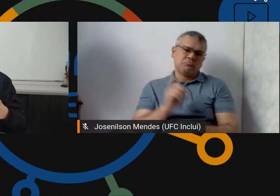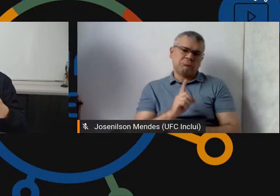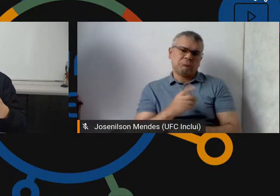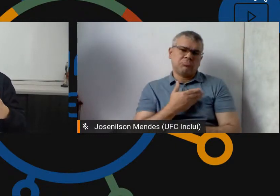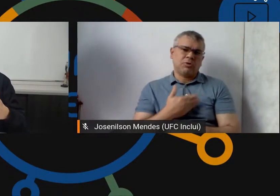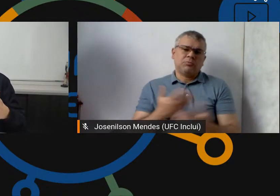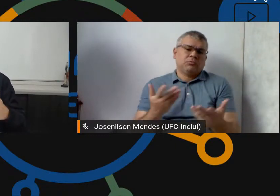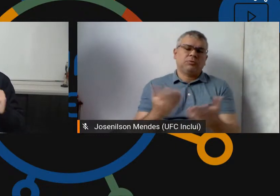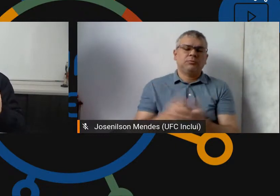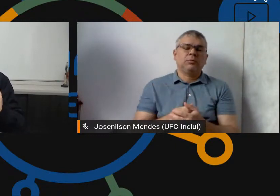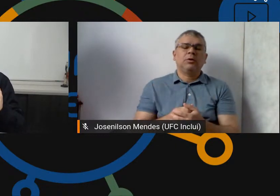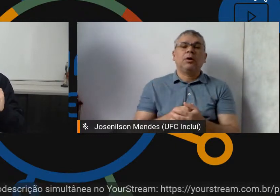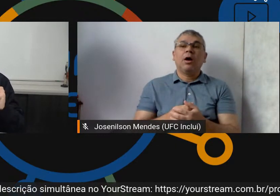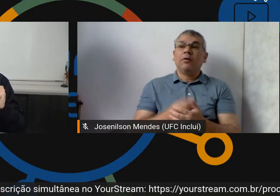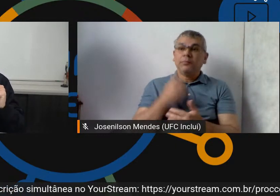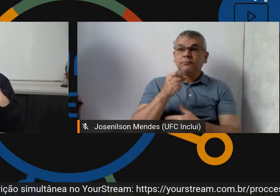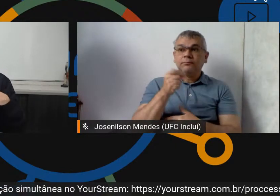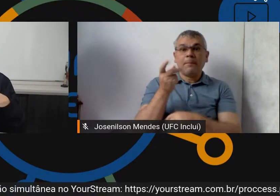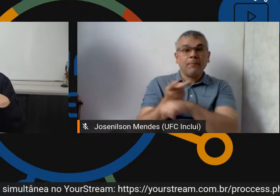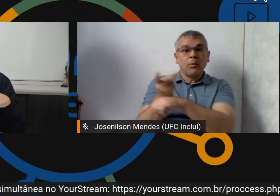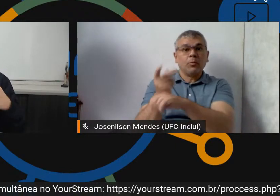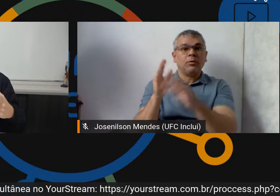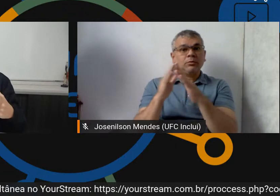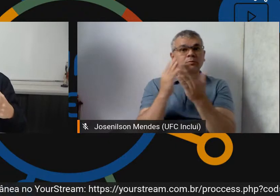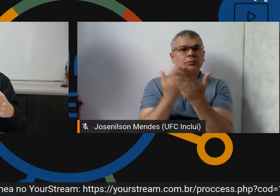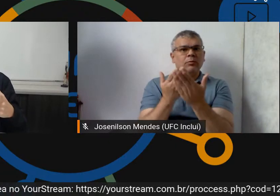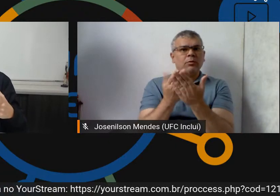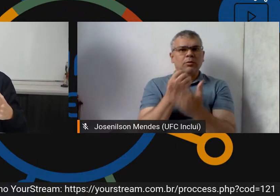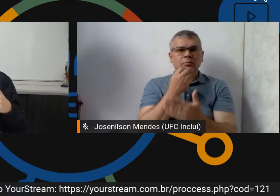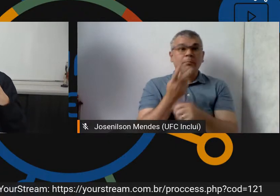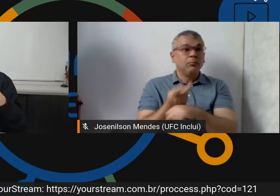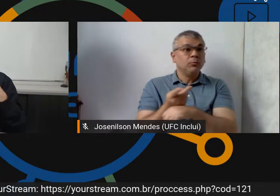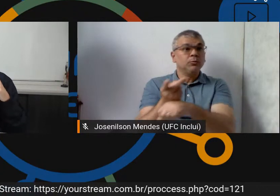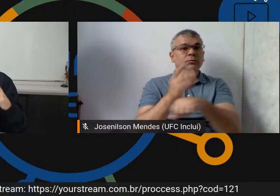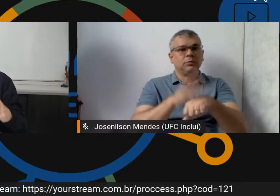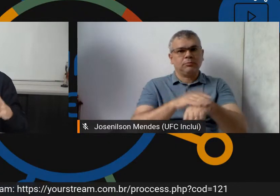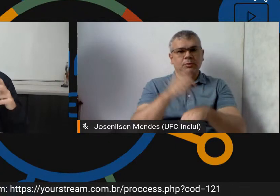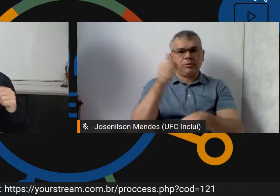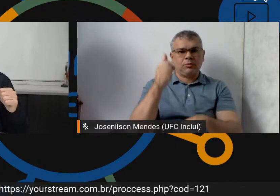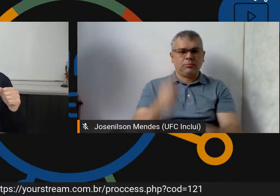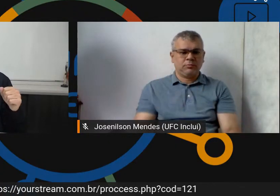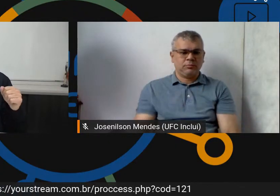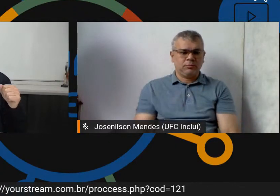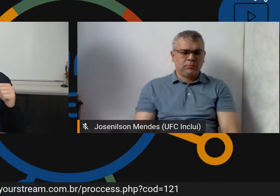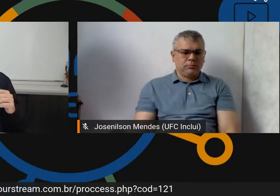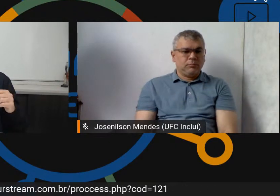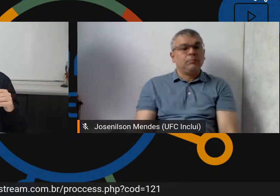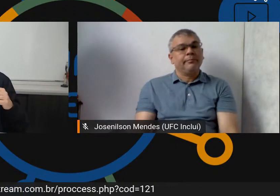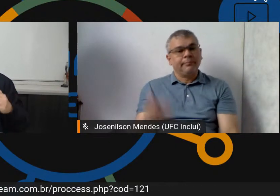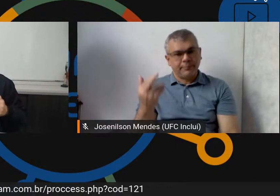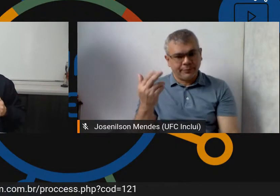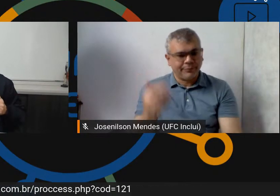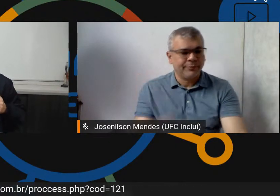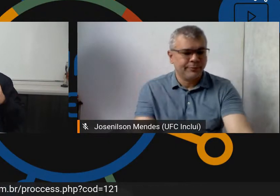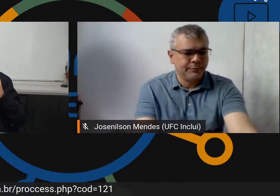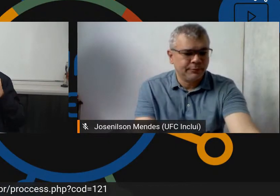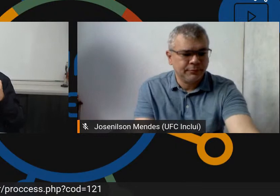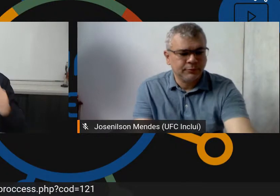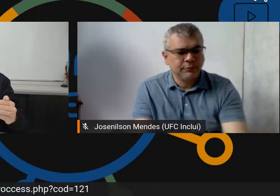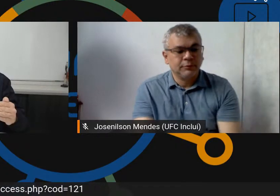melhor. Tá? E o artigo é a mesma coisa. Você vai buscar o melhor. Não pense vocês que sem